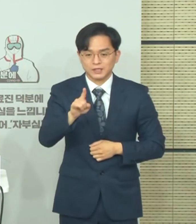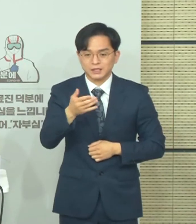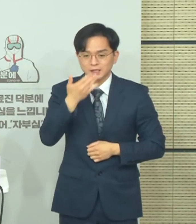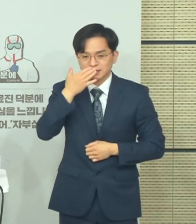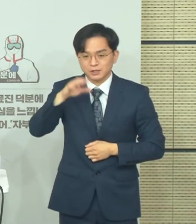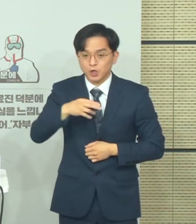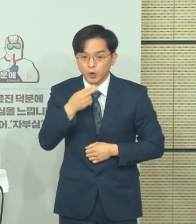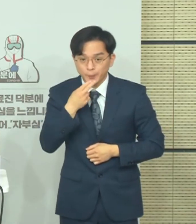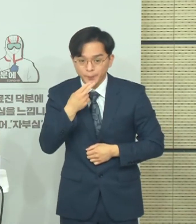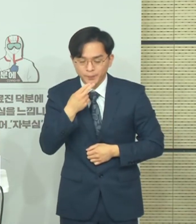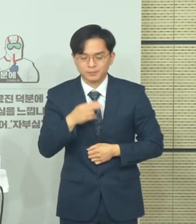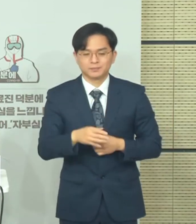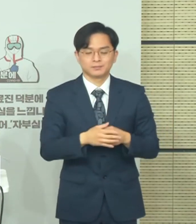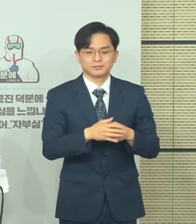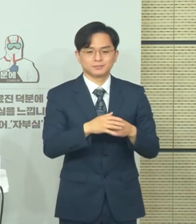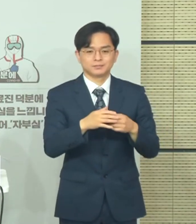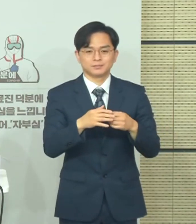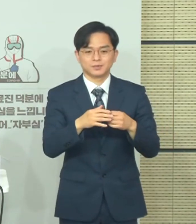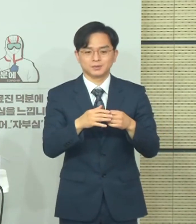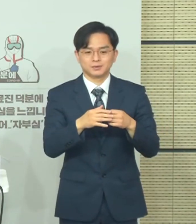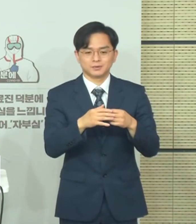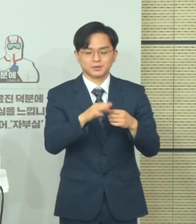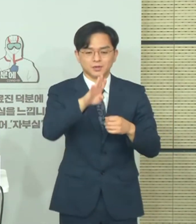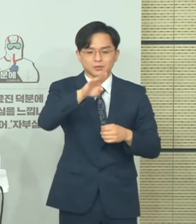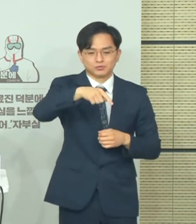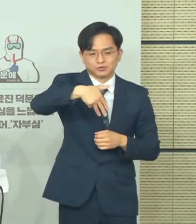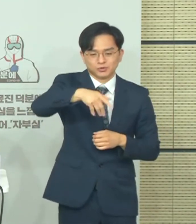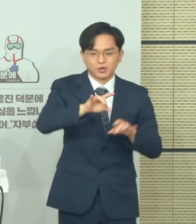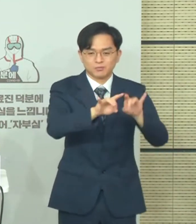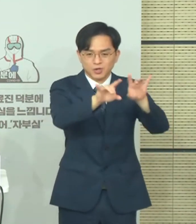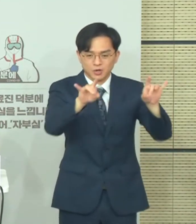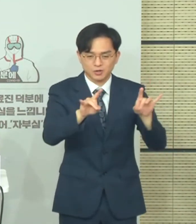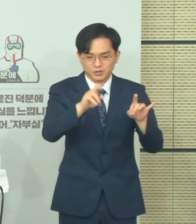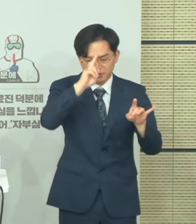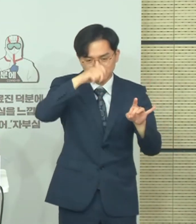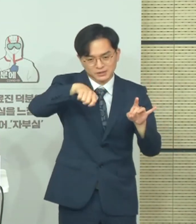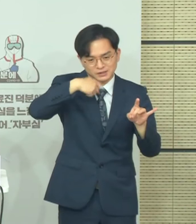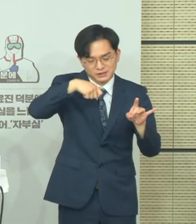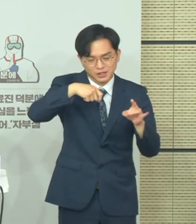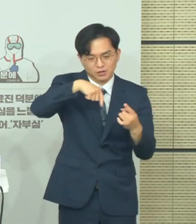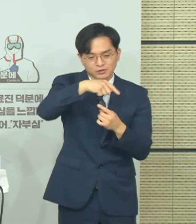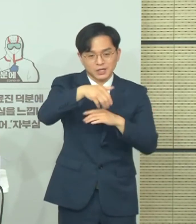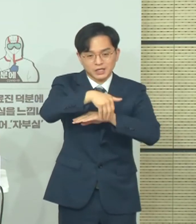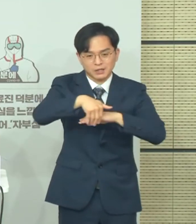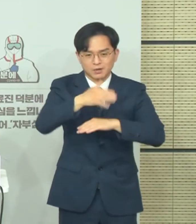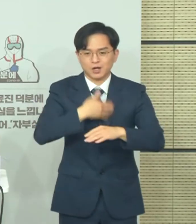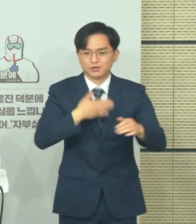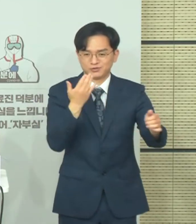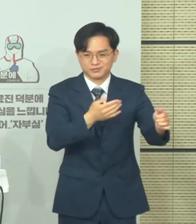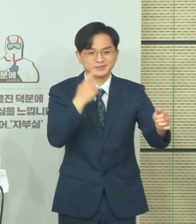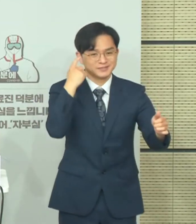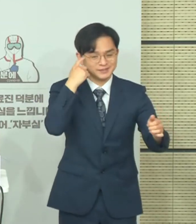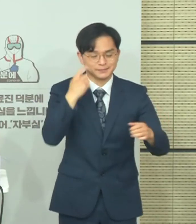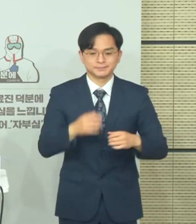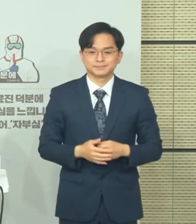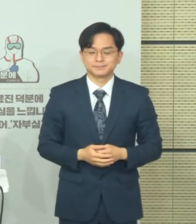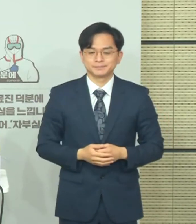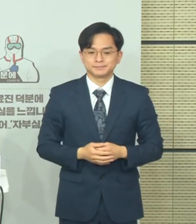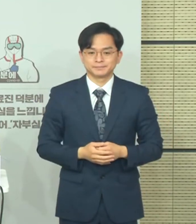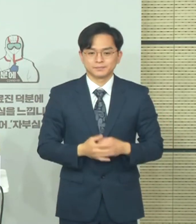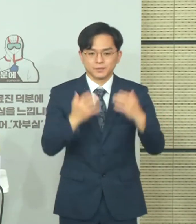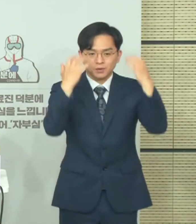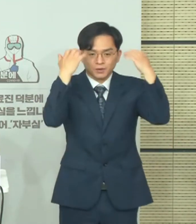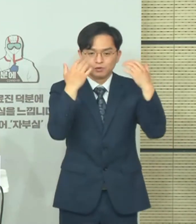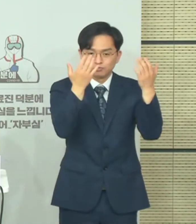점심시간 시차 운영을 지도할 계획입니다 코로나 2구 학 3 방지를 위한 여러분이 갚은 산술 지와